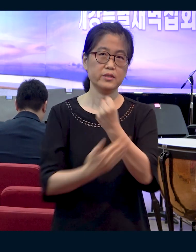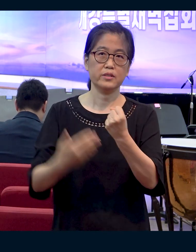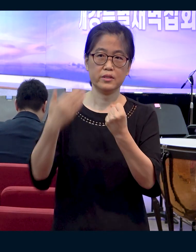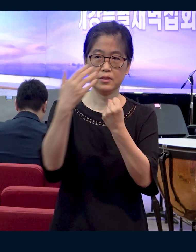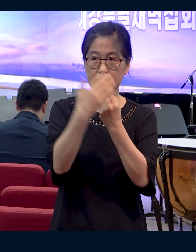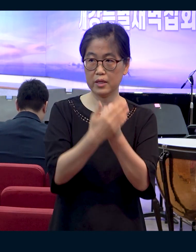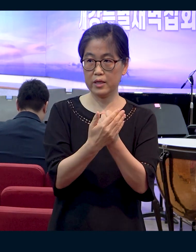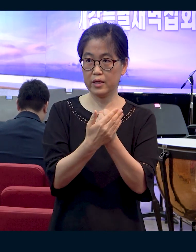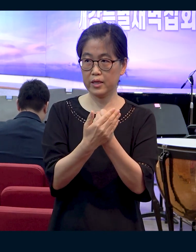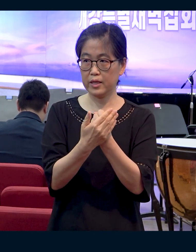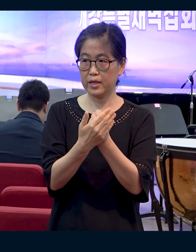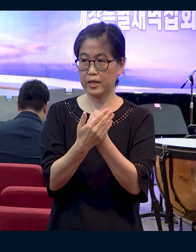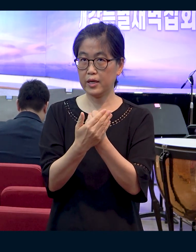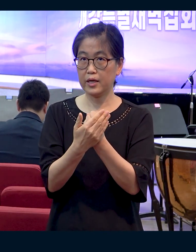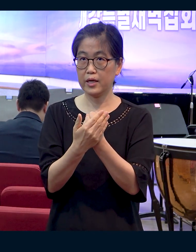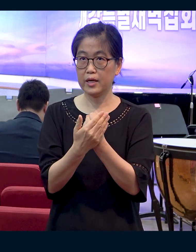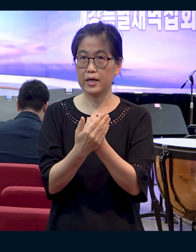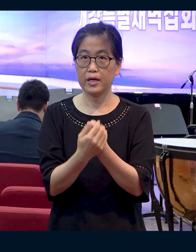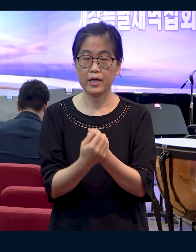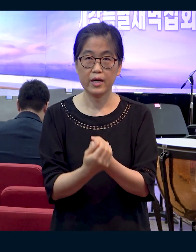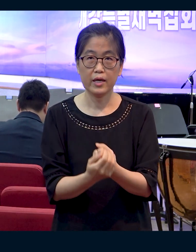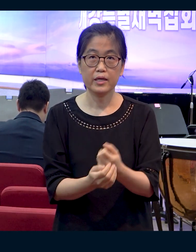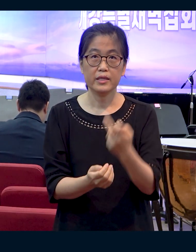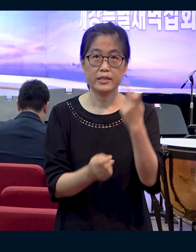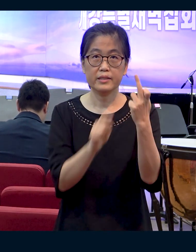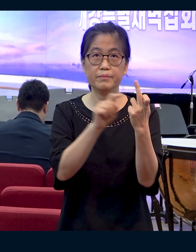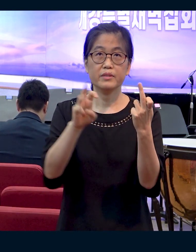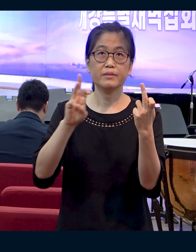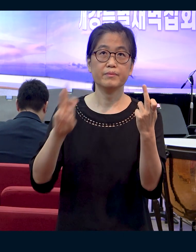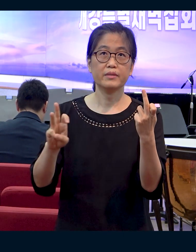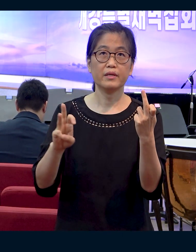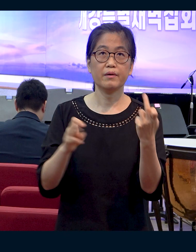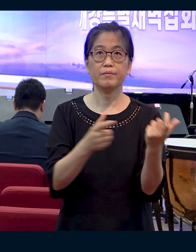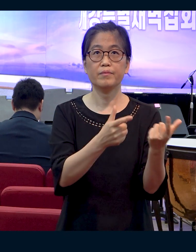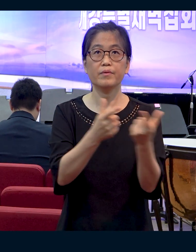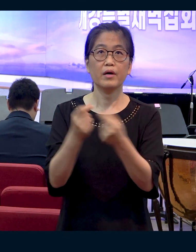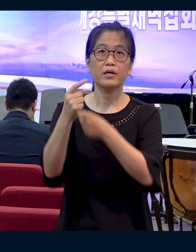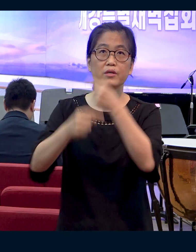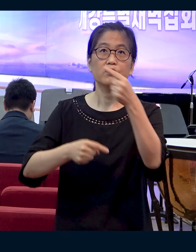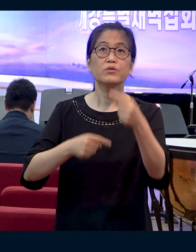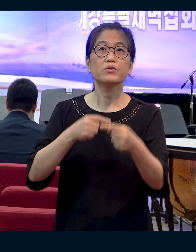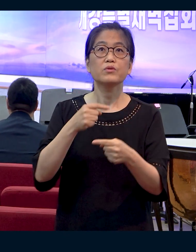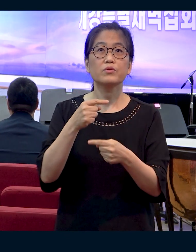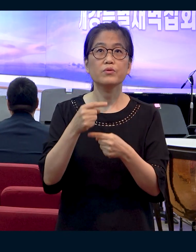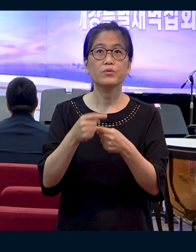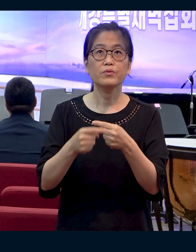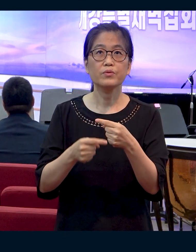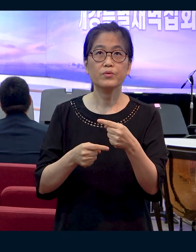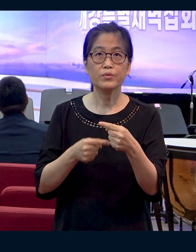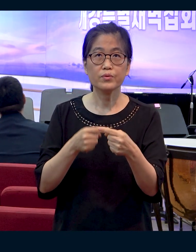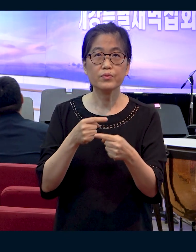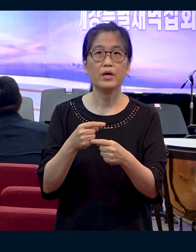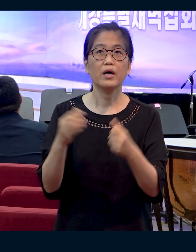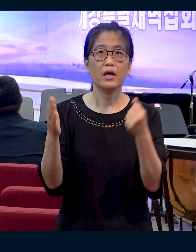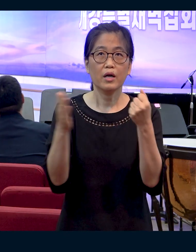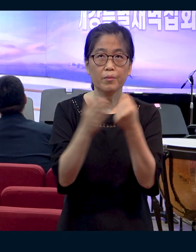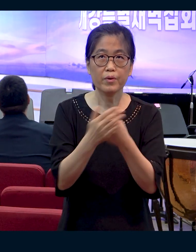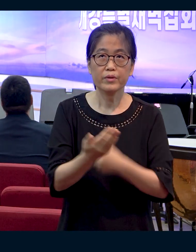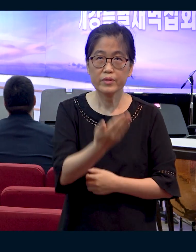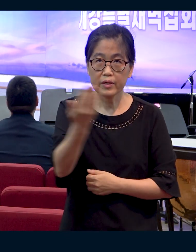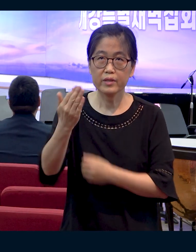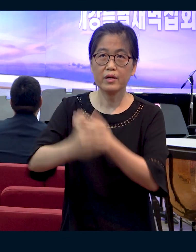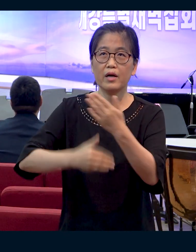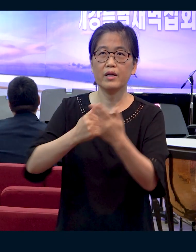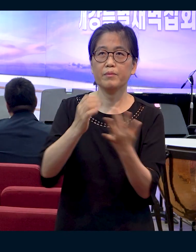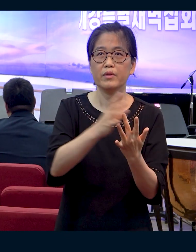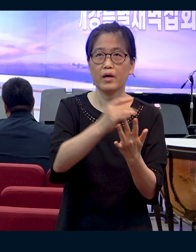은혜. 우리 12절로 13절 말씀 한번 같이 읽겠습니다. 12절 13절 같이 읽습니다.